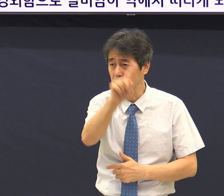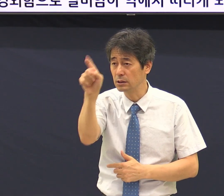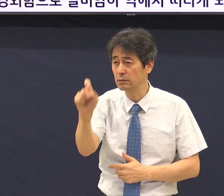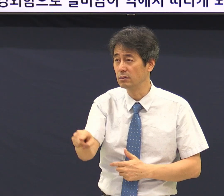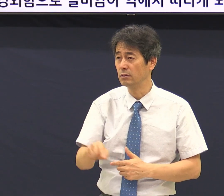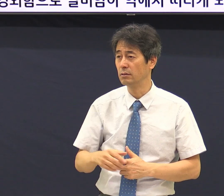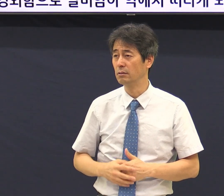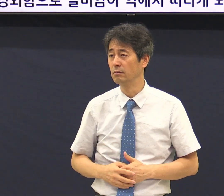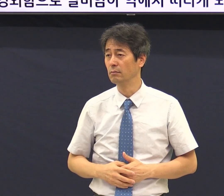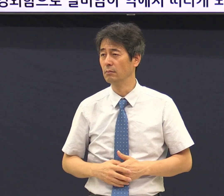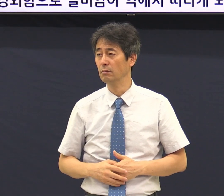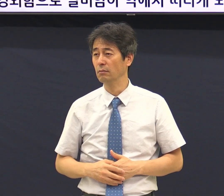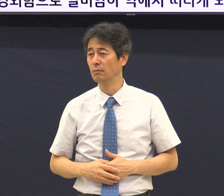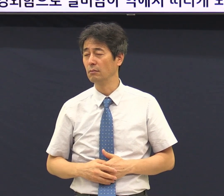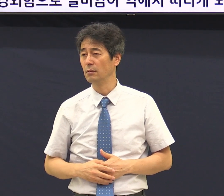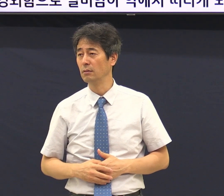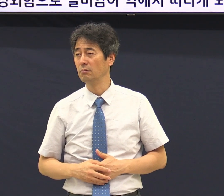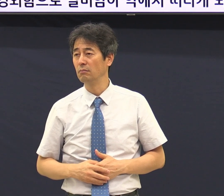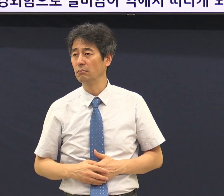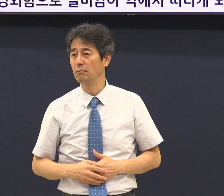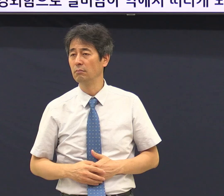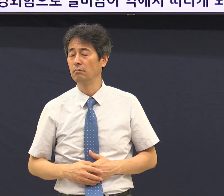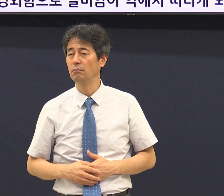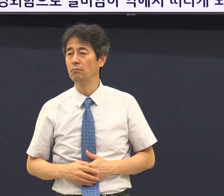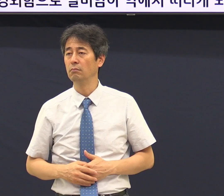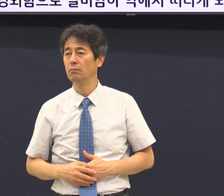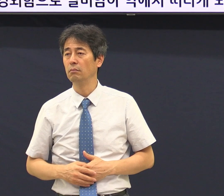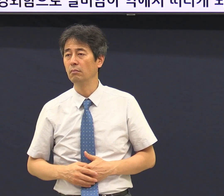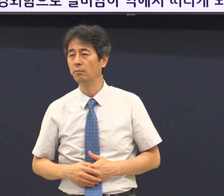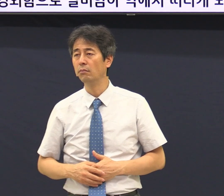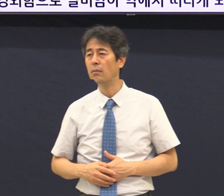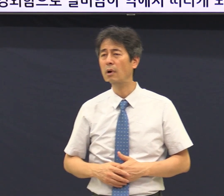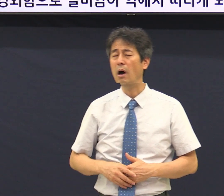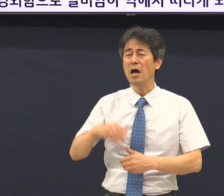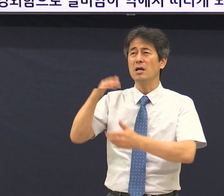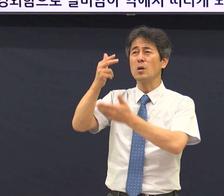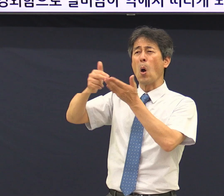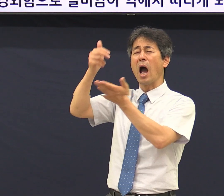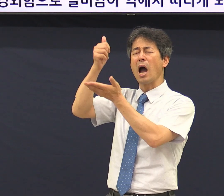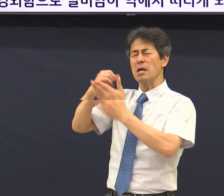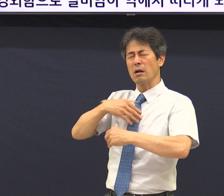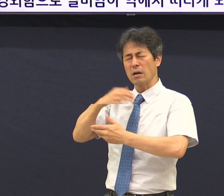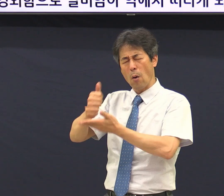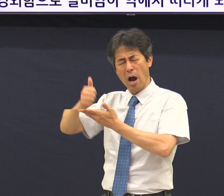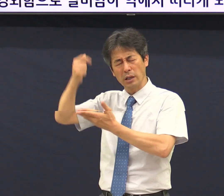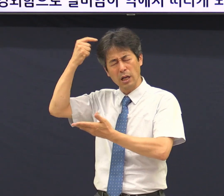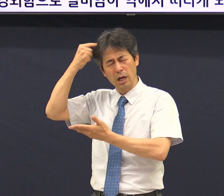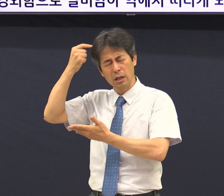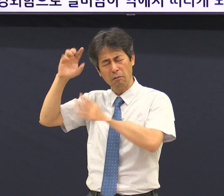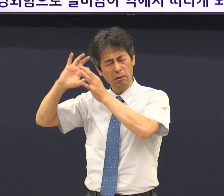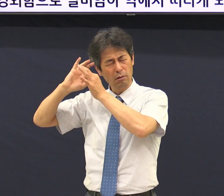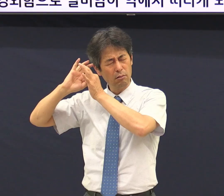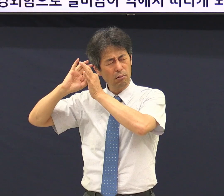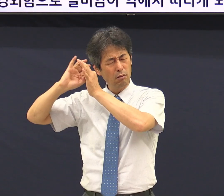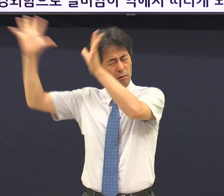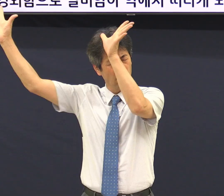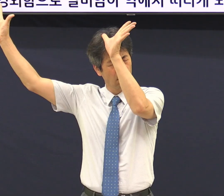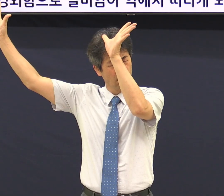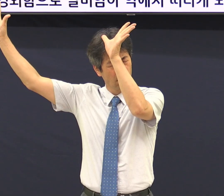우리의 생각 속에, 우리의 머릿속에 여호와를 나와 상관없는 존재로 인식하고 있는 것은 아닌지,